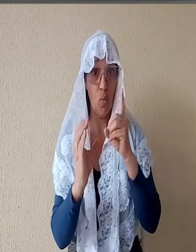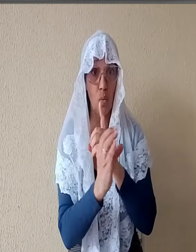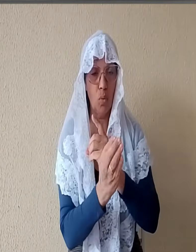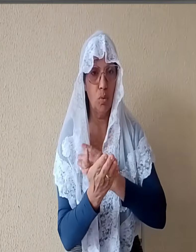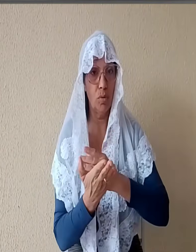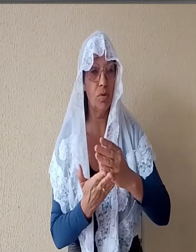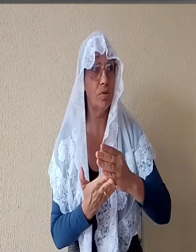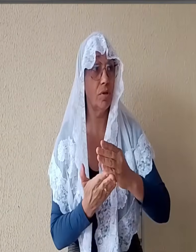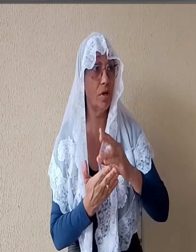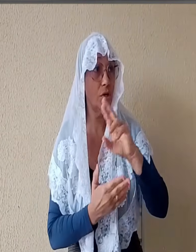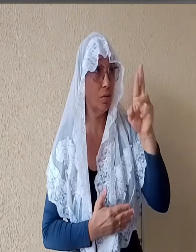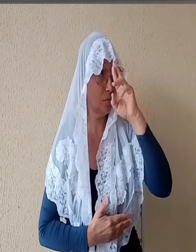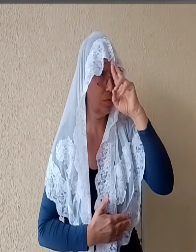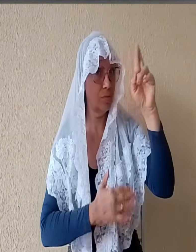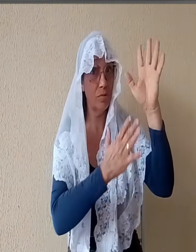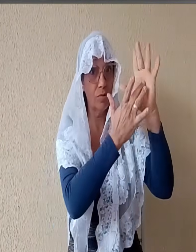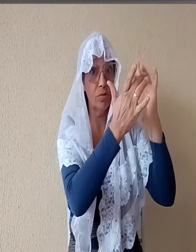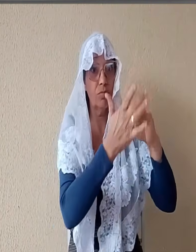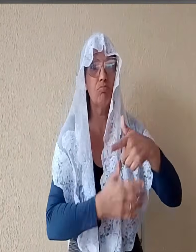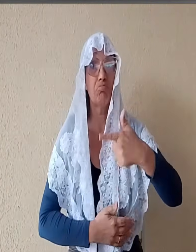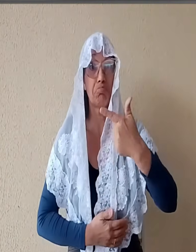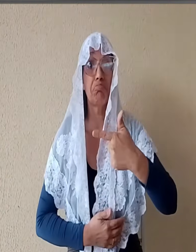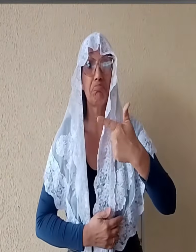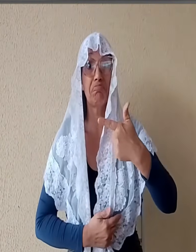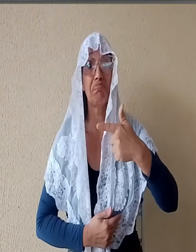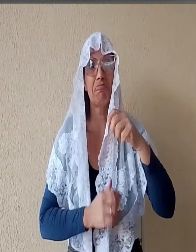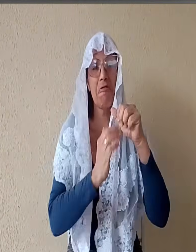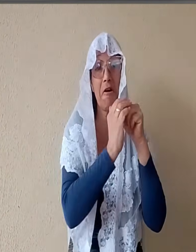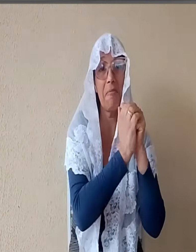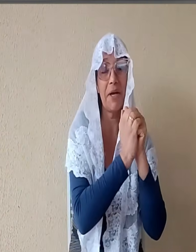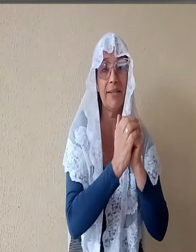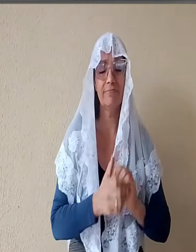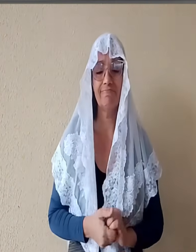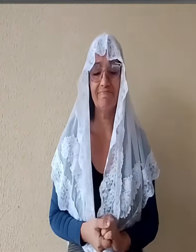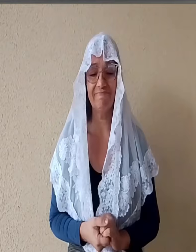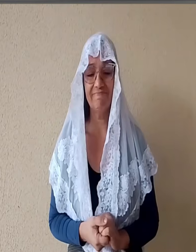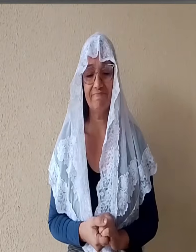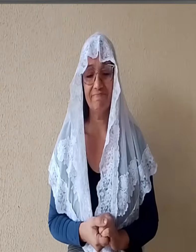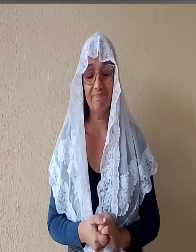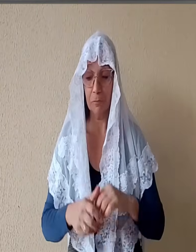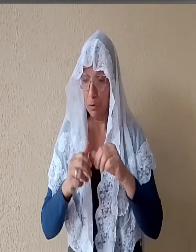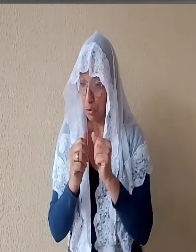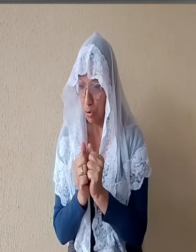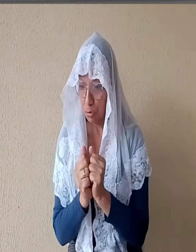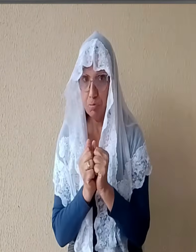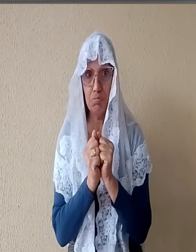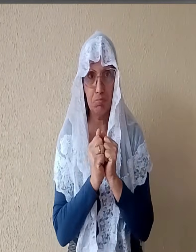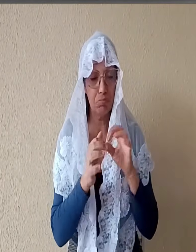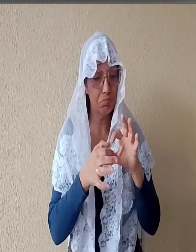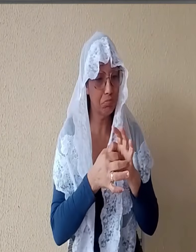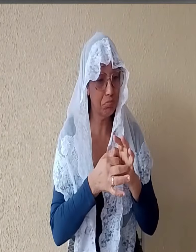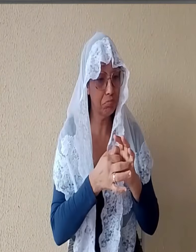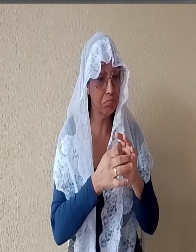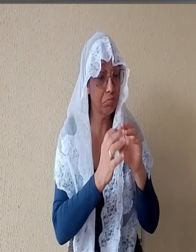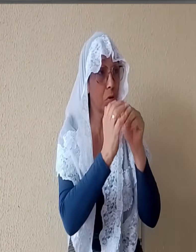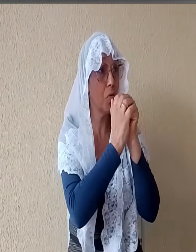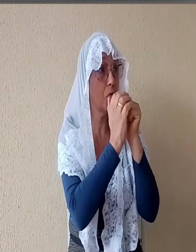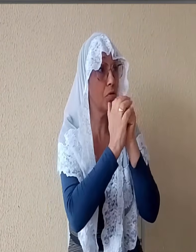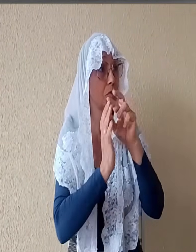Buscamos a oração de súplica, é o terceiro amém. Não é assim? Testemunhança,